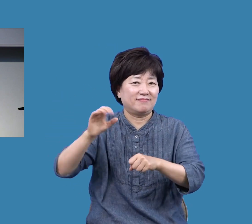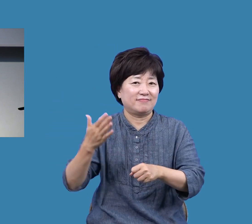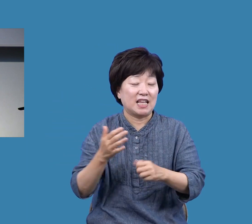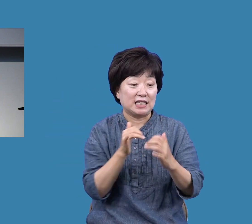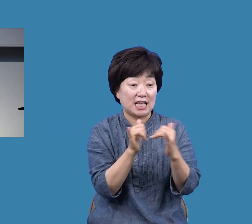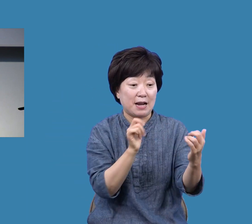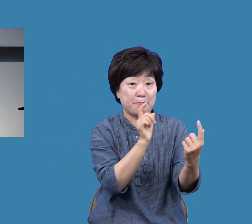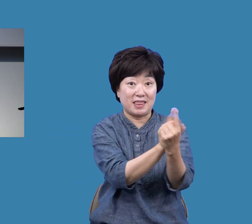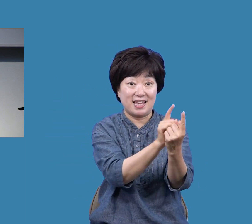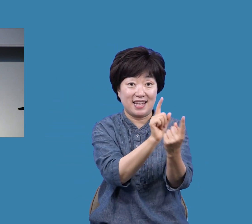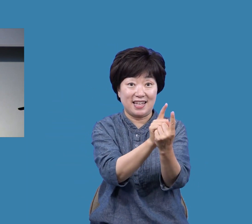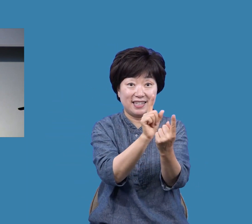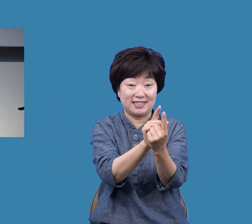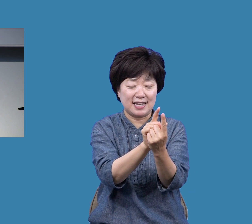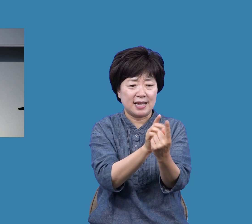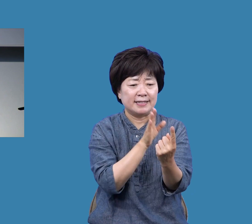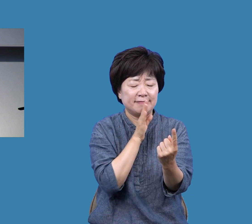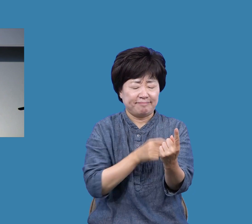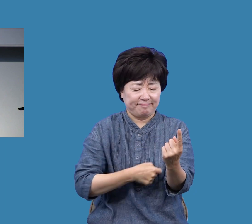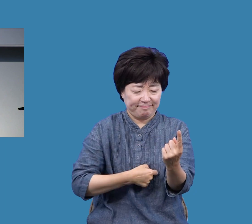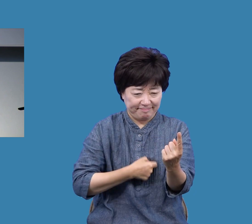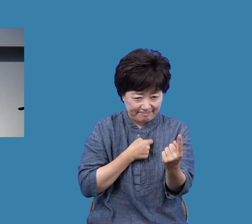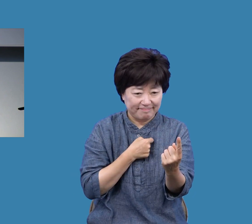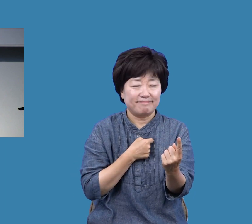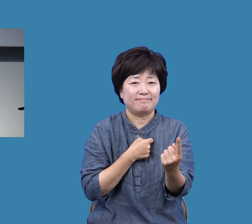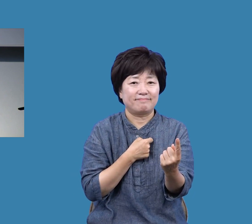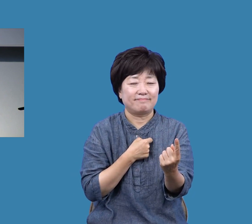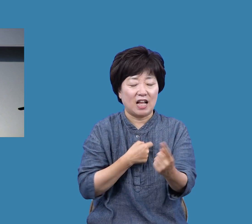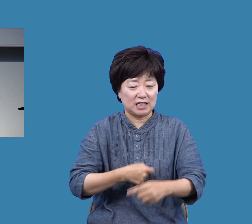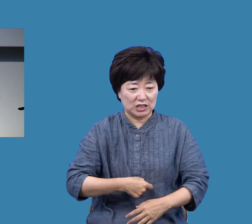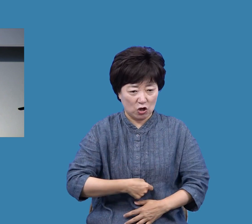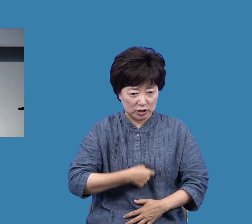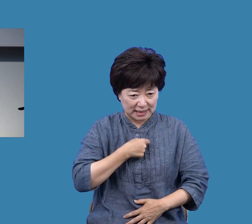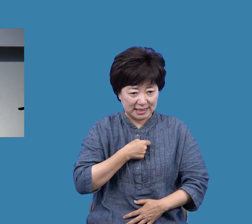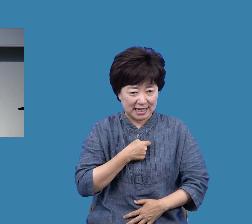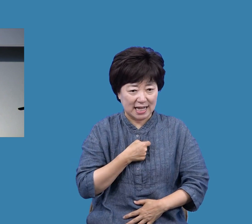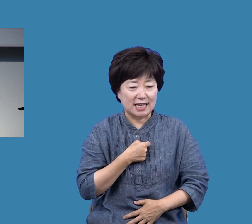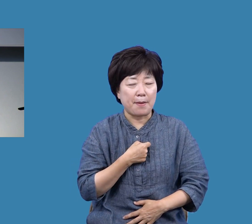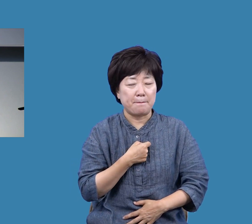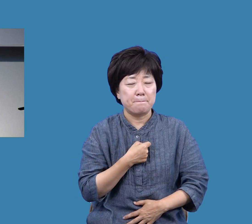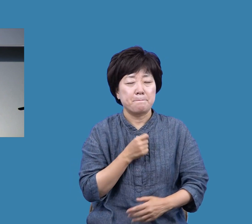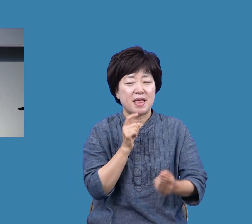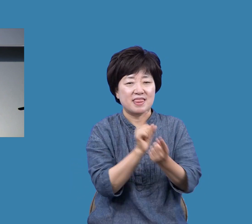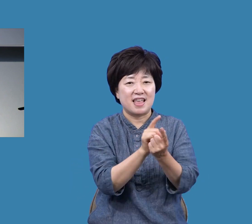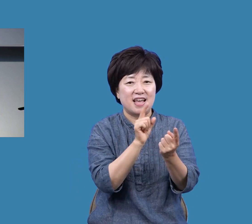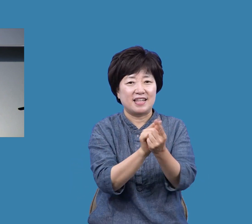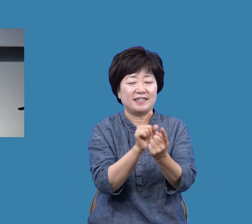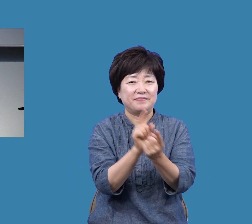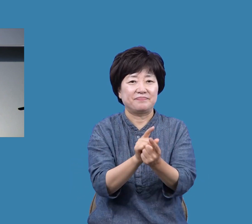사람을 만날 때 진실하고 정직하게 만나보세요.